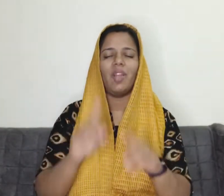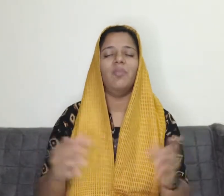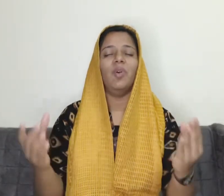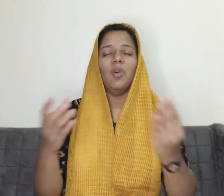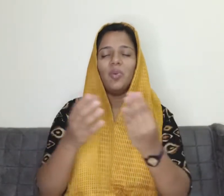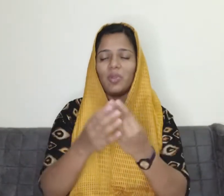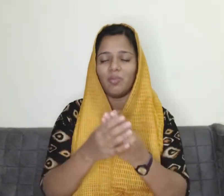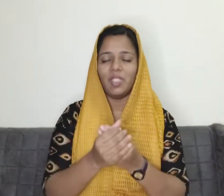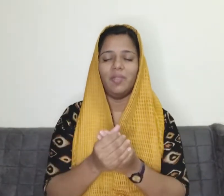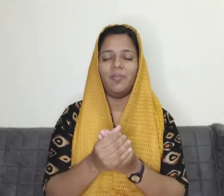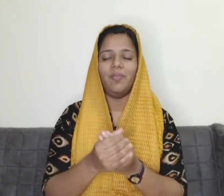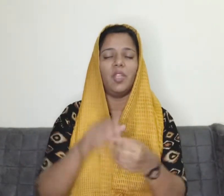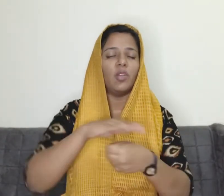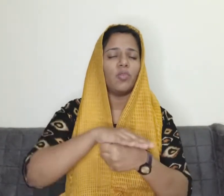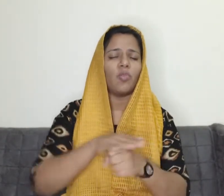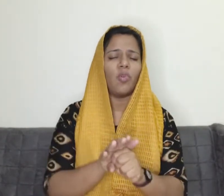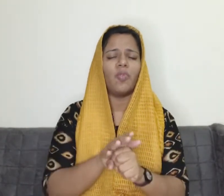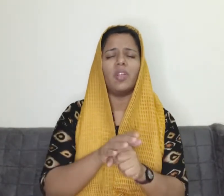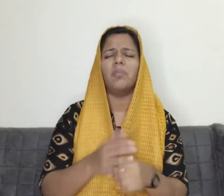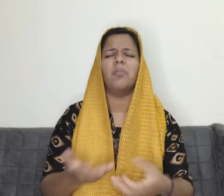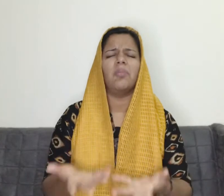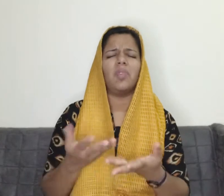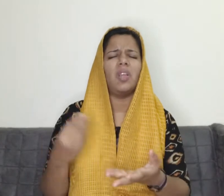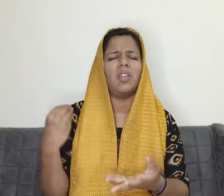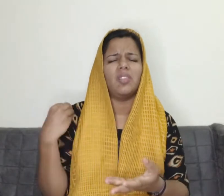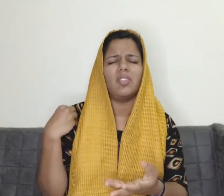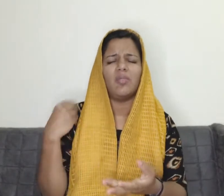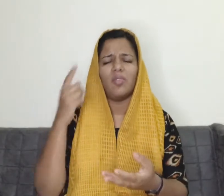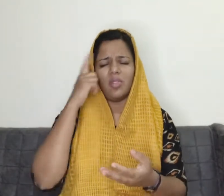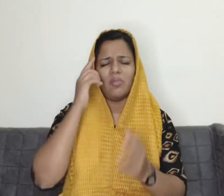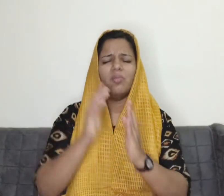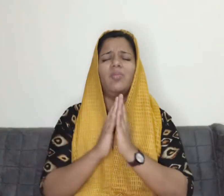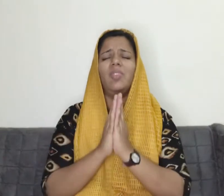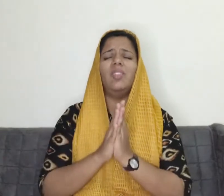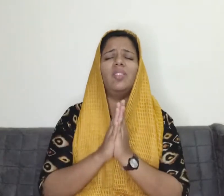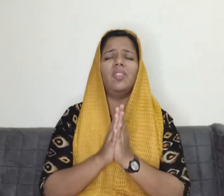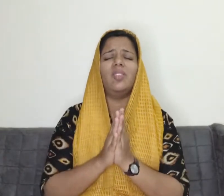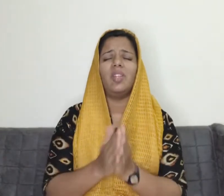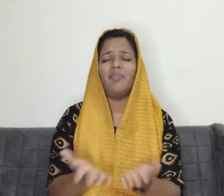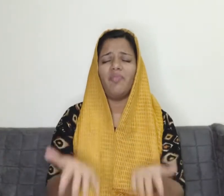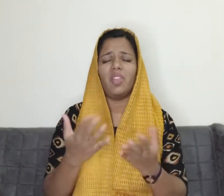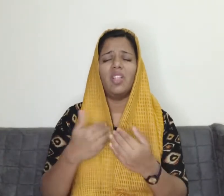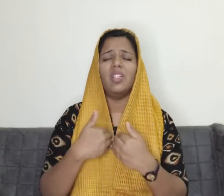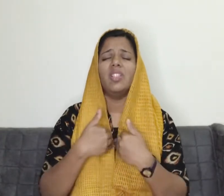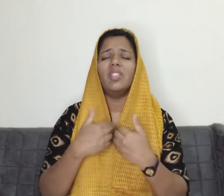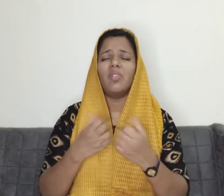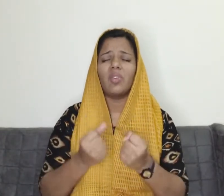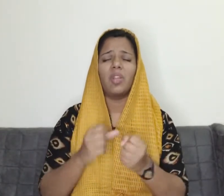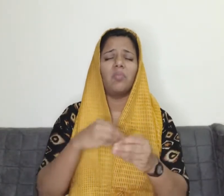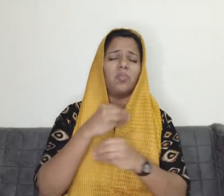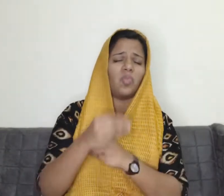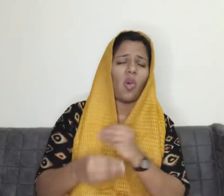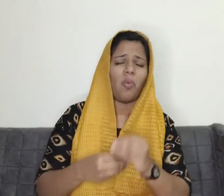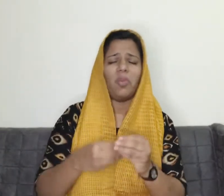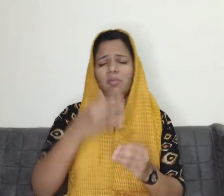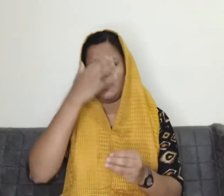ഒരുമിച്ച് കോവിഡ് പേഷ്യൻസിന് വേണ്ടി പ്രാർത്ഥിക്കുന്നു. യേശു ക്രിസ്തുവിൻ്റെ നാമത്തിൽ അവർ സൗഖ്യമാകട്ടെ. അതിൻ്റെ കോംപ്ലിക്കേഷൻസ് എല്ലാം